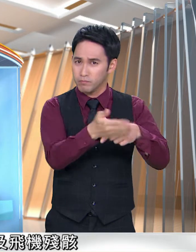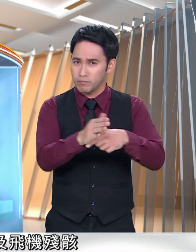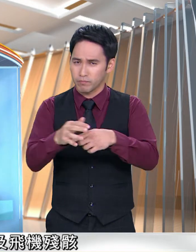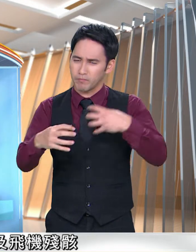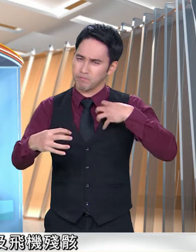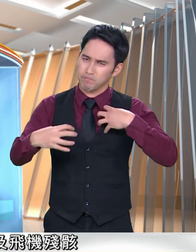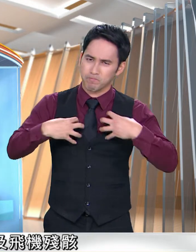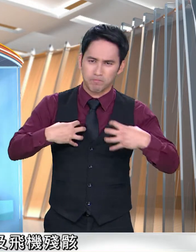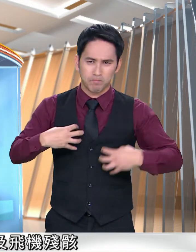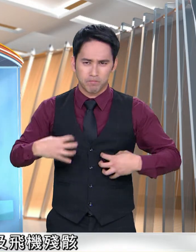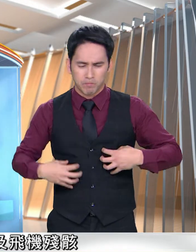骸。